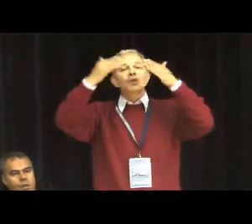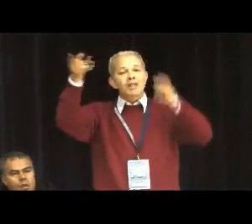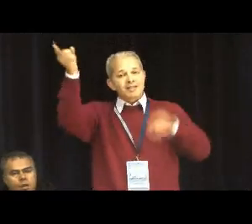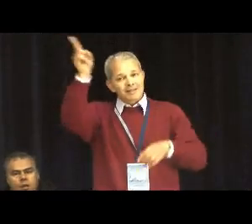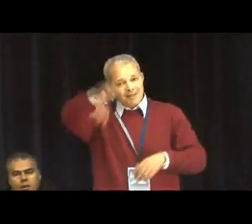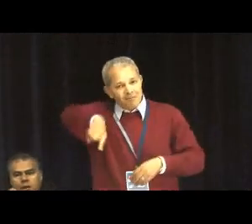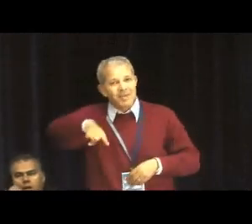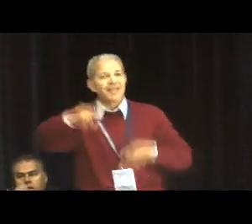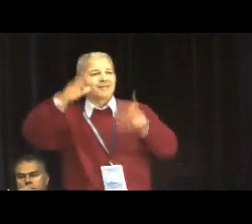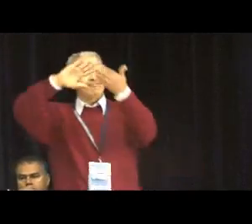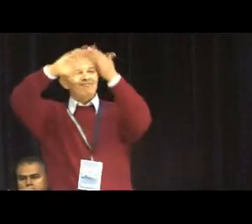وتنهيكم.